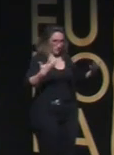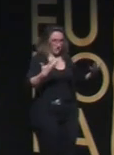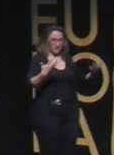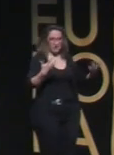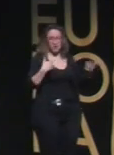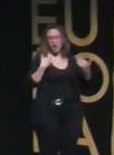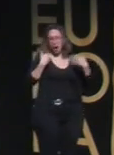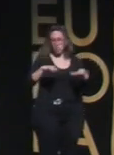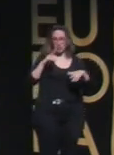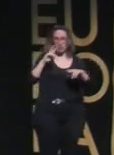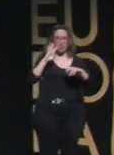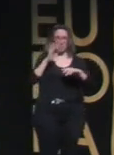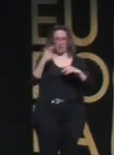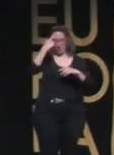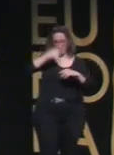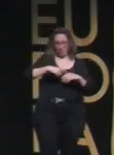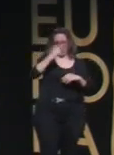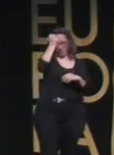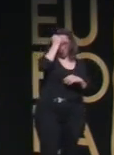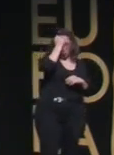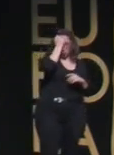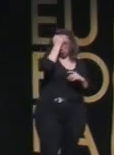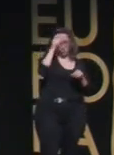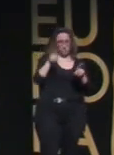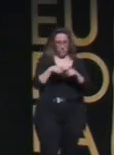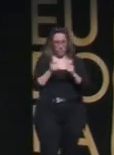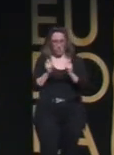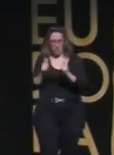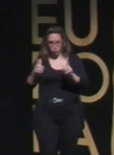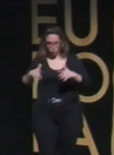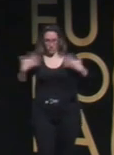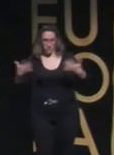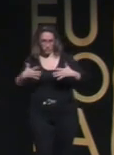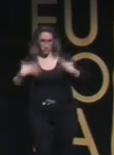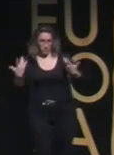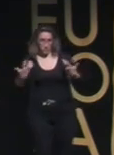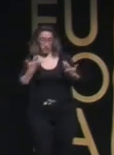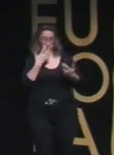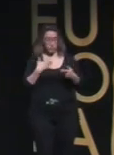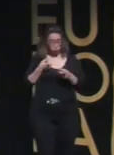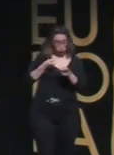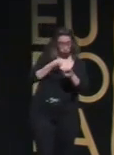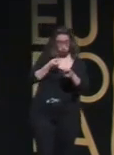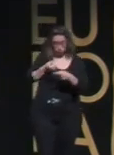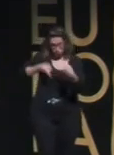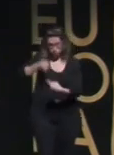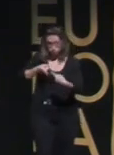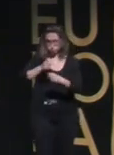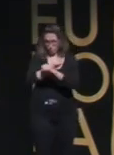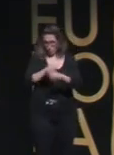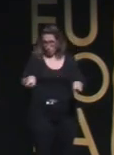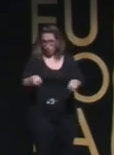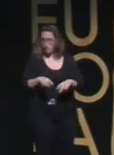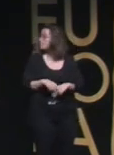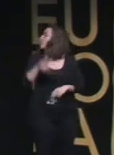tonto, me coloco donde creo que te puede sorprender. O si voy de Rambo, me van a caer por todos los lados. Y Darth Vader, o sea, el lado oscuro,